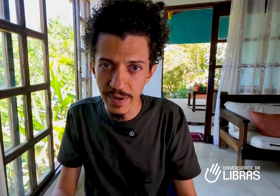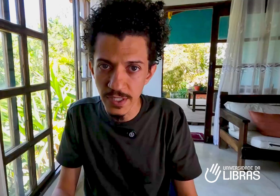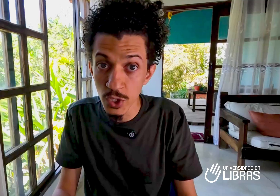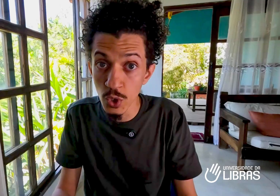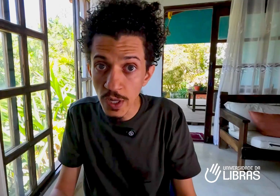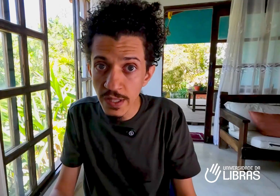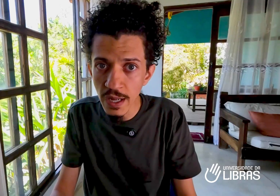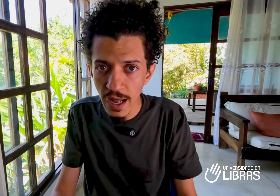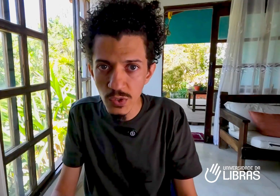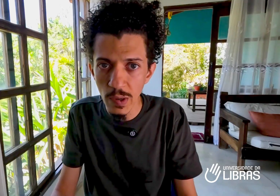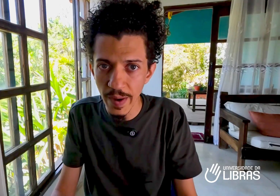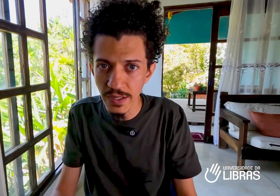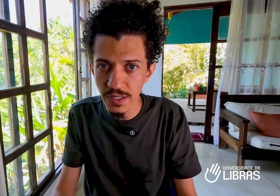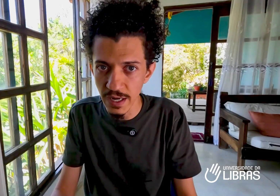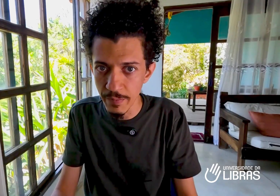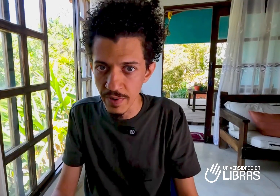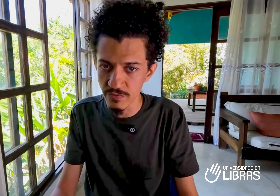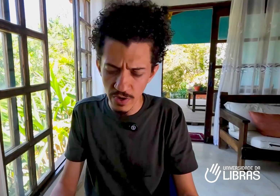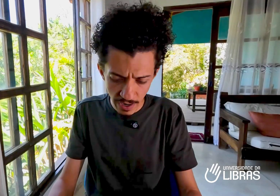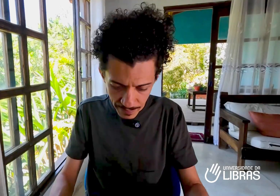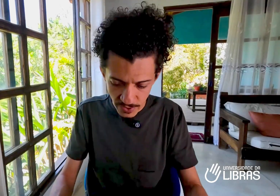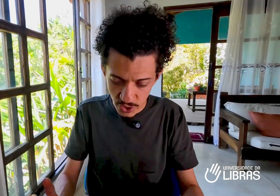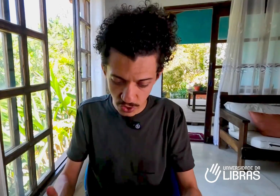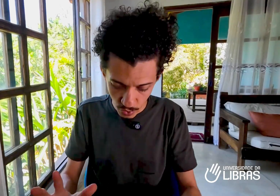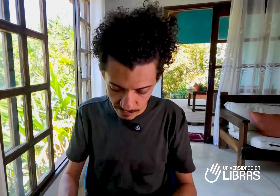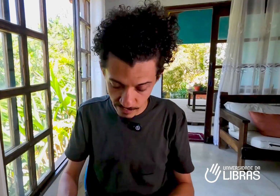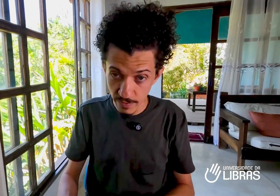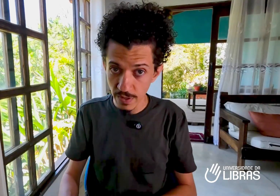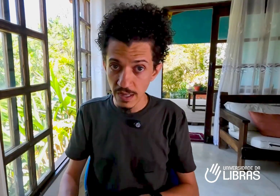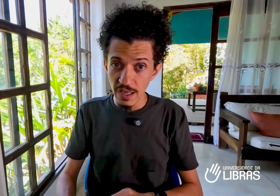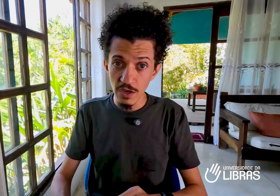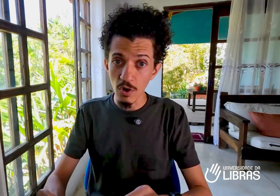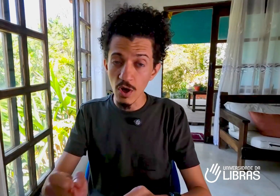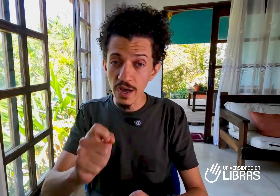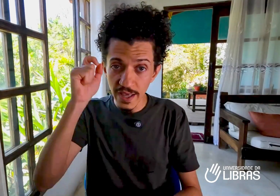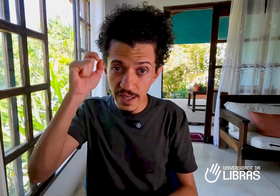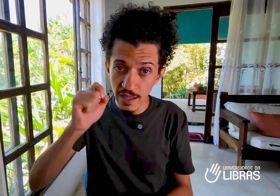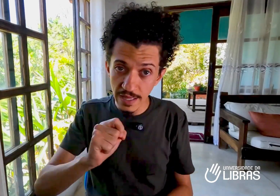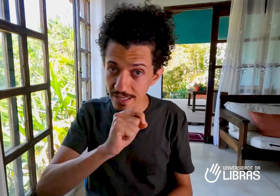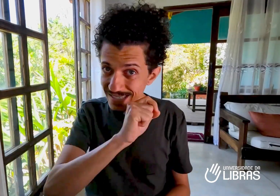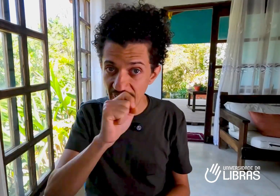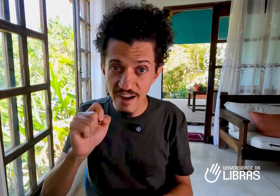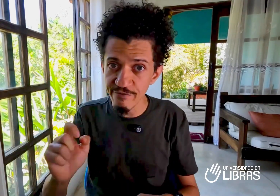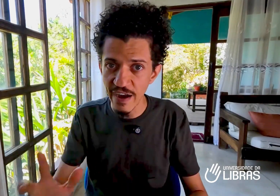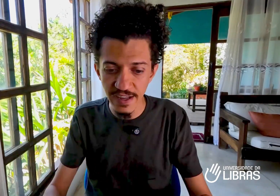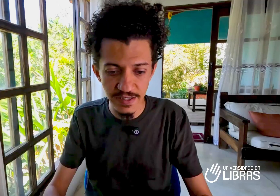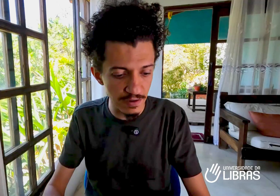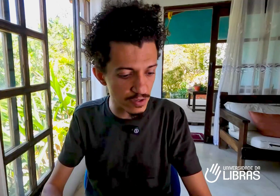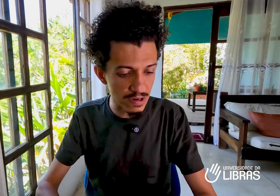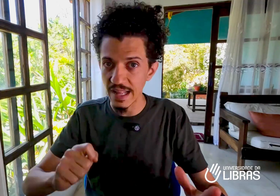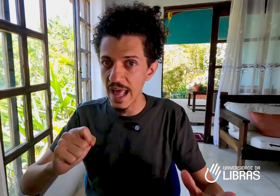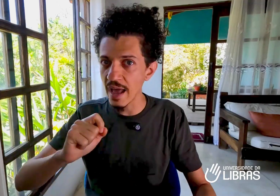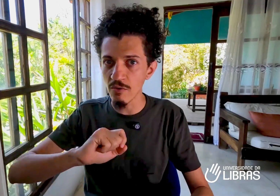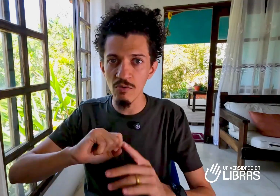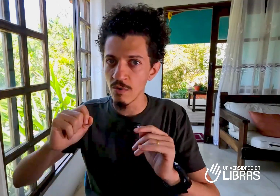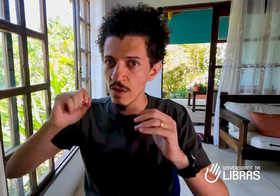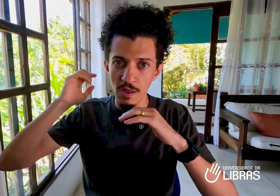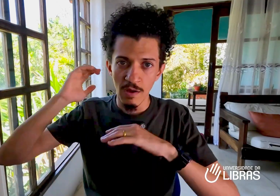Libras, vou repetir de novo, e coloca aí em letras garrafais aí no seu caderno, com